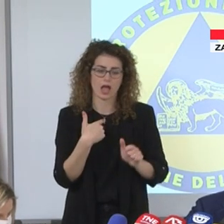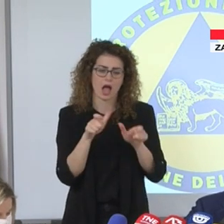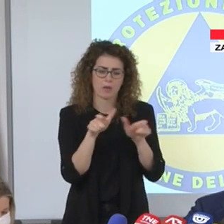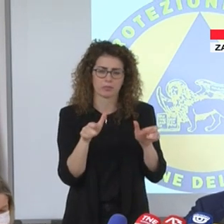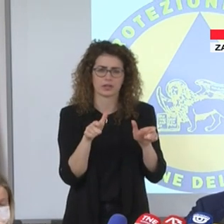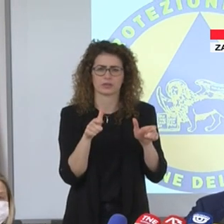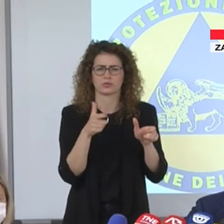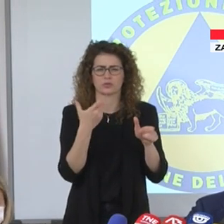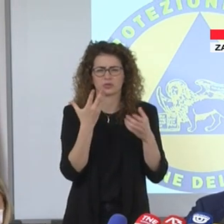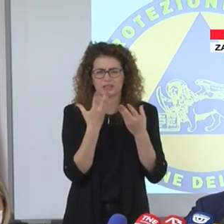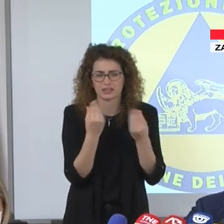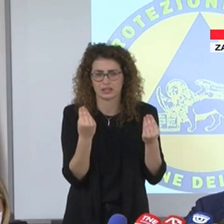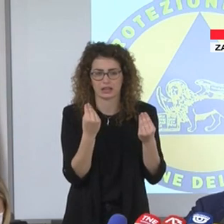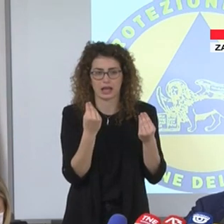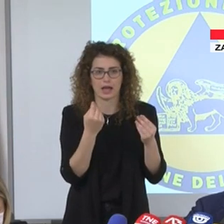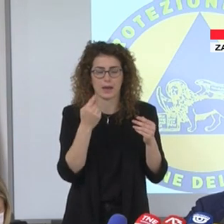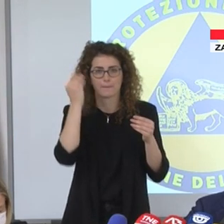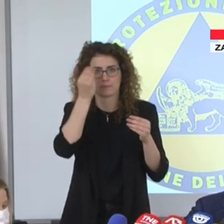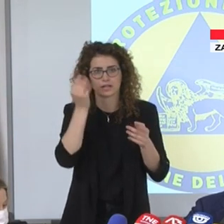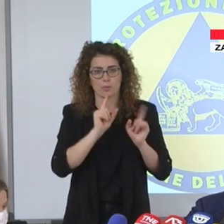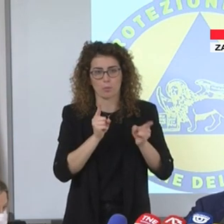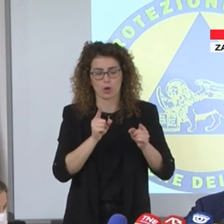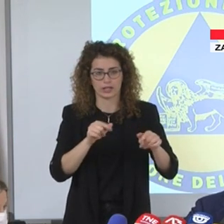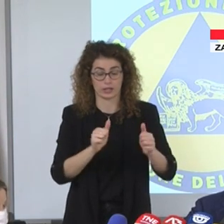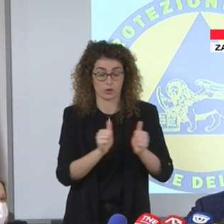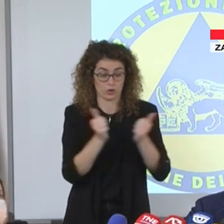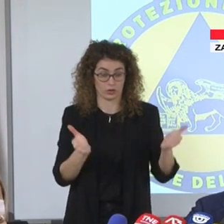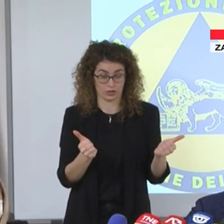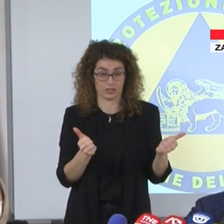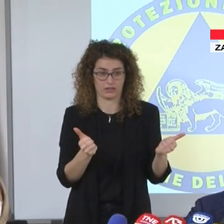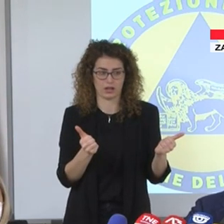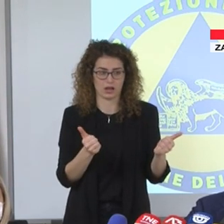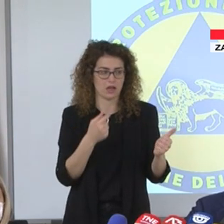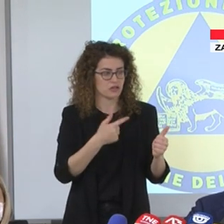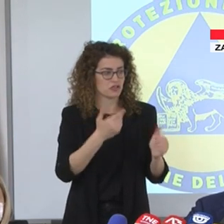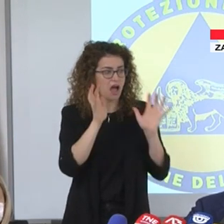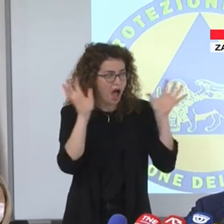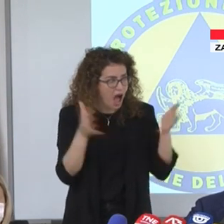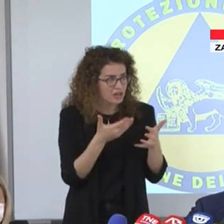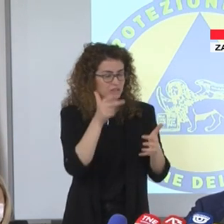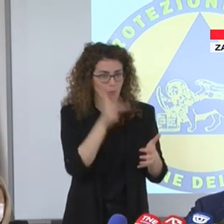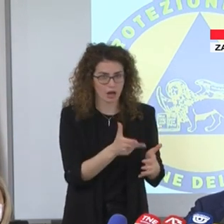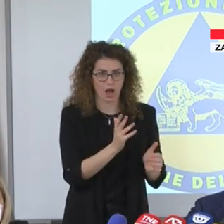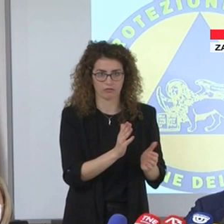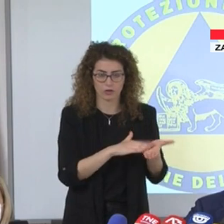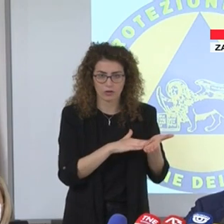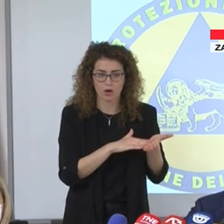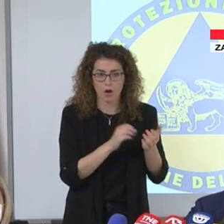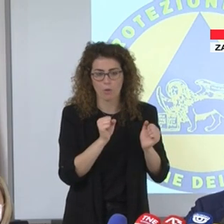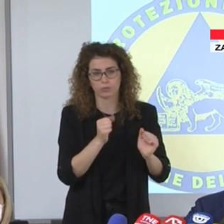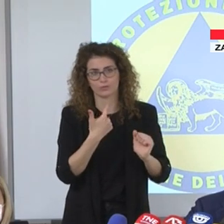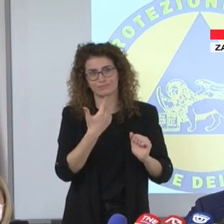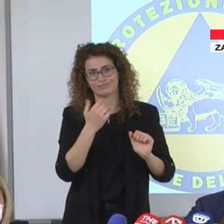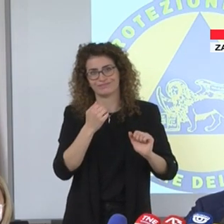idee politiche lo apprezzano come artista, che forse gli permette anche di focalizzare meglio